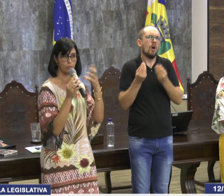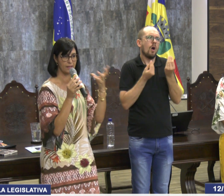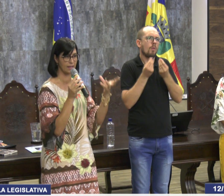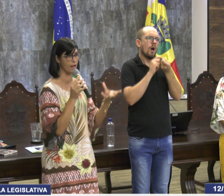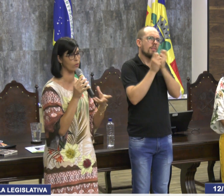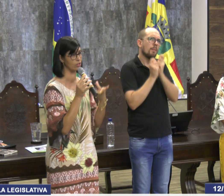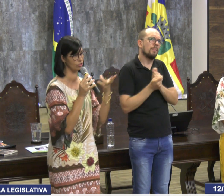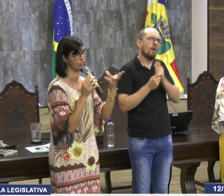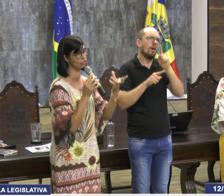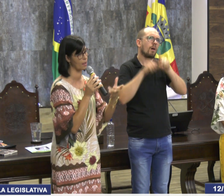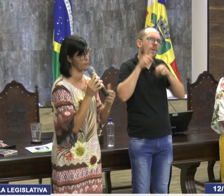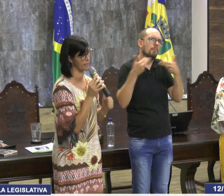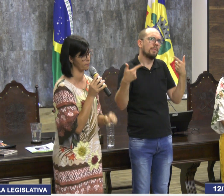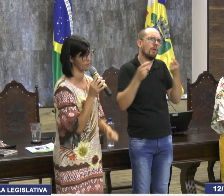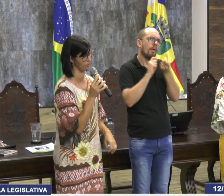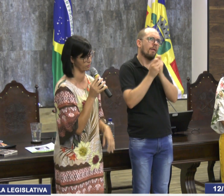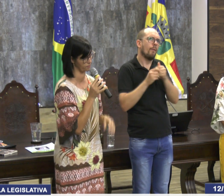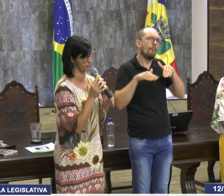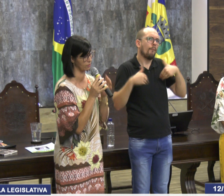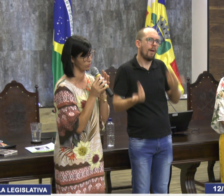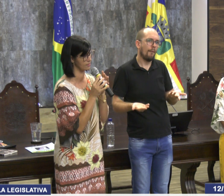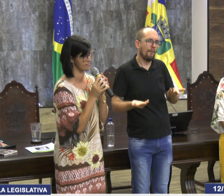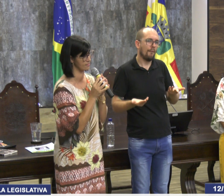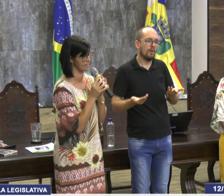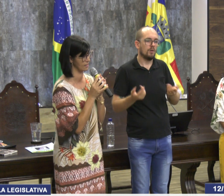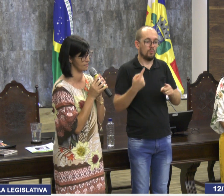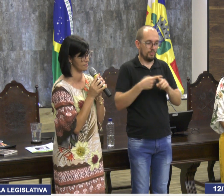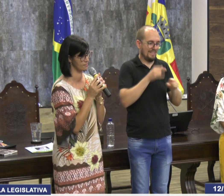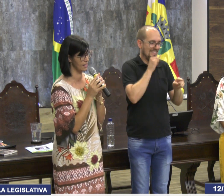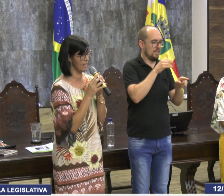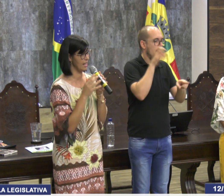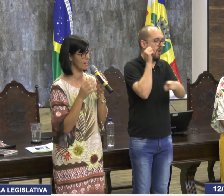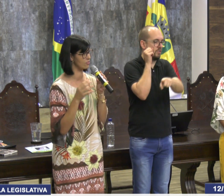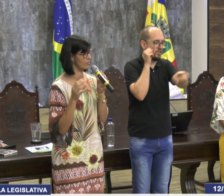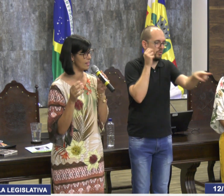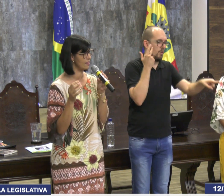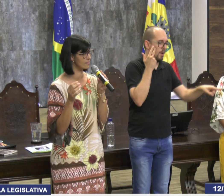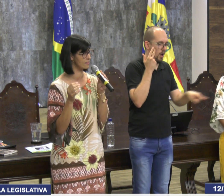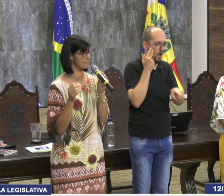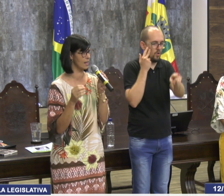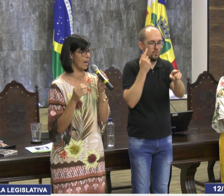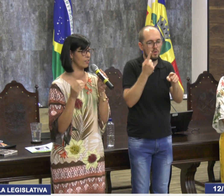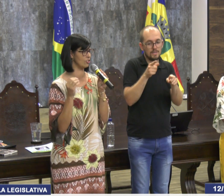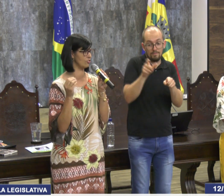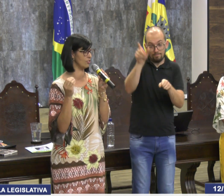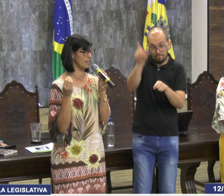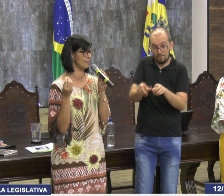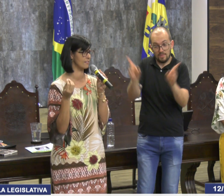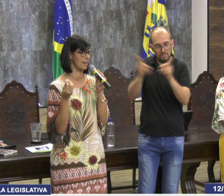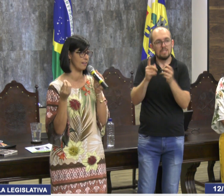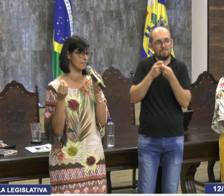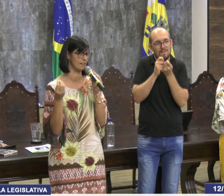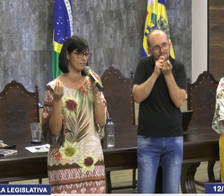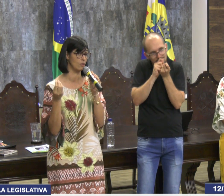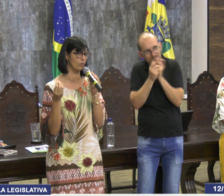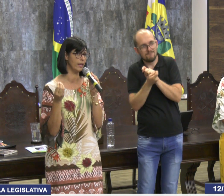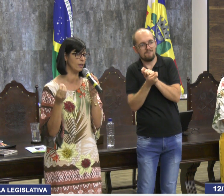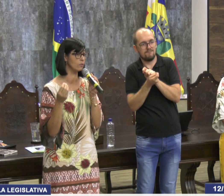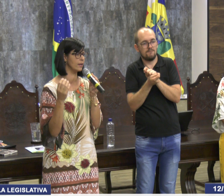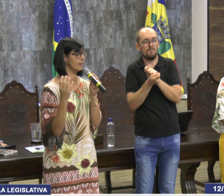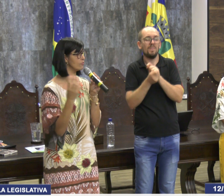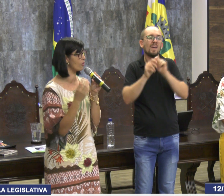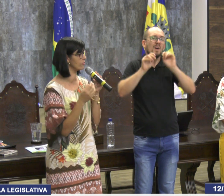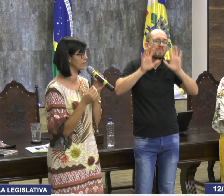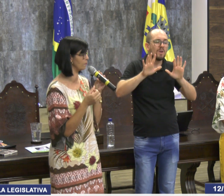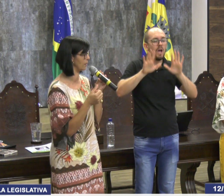né, do material que a gente já aplica para todas as crianças. E, às vezes, a gente esquece que esse